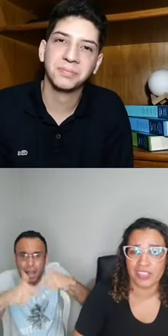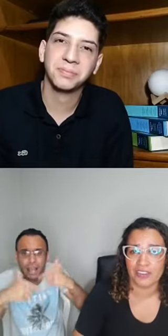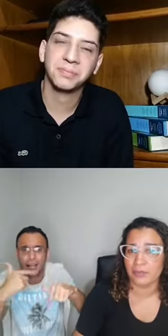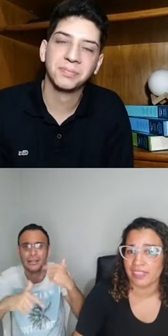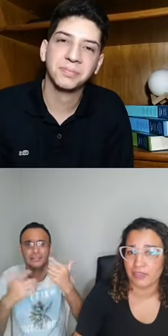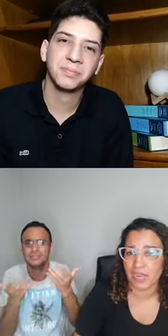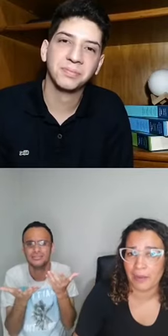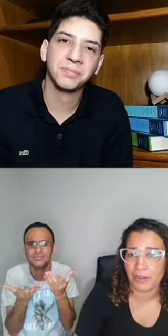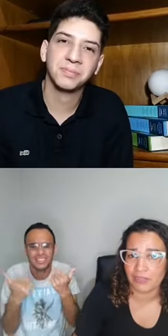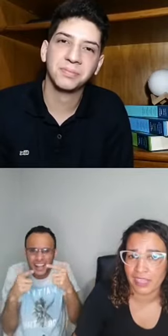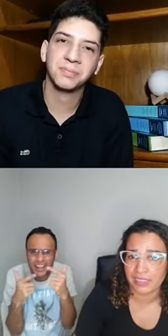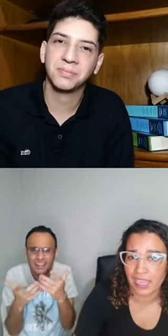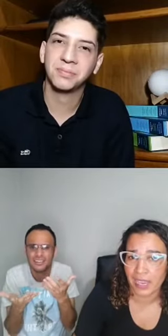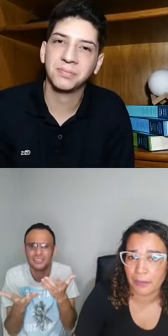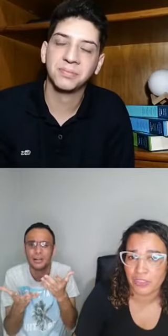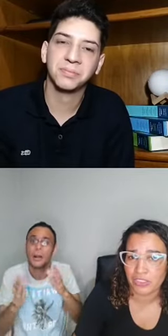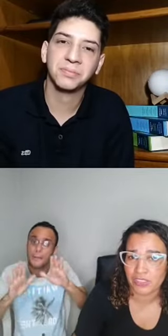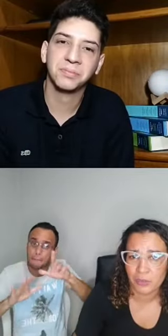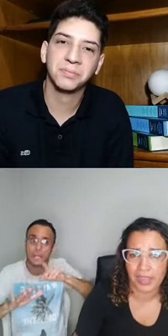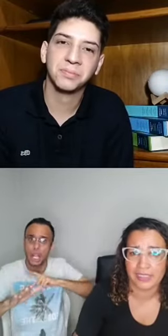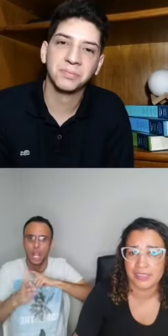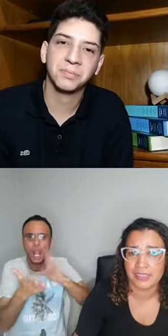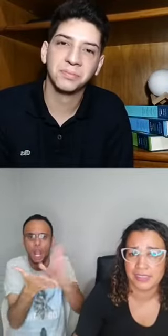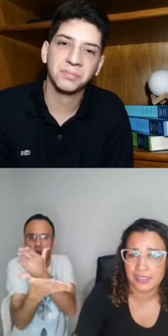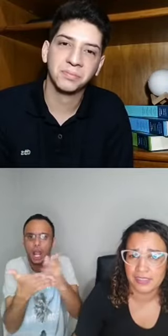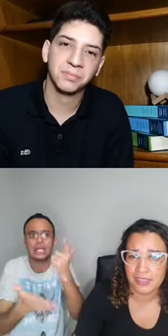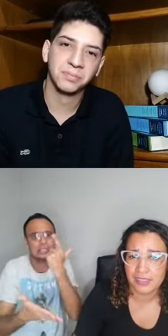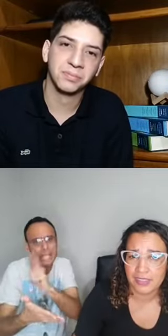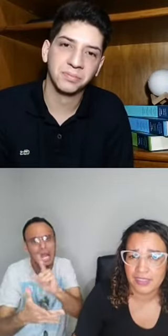intérprete na entrevista, mas dentro do trabalho não tem intérprete. Uai,